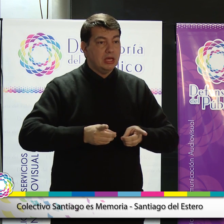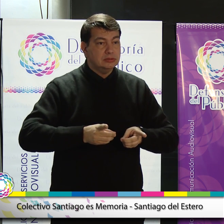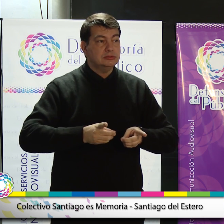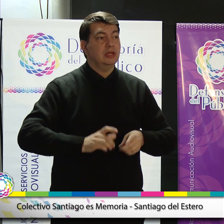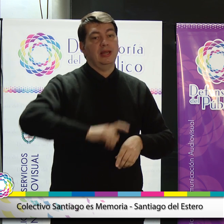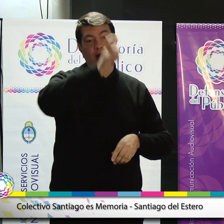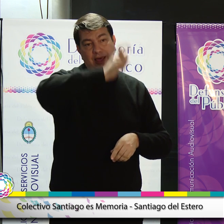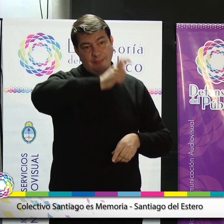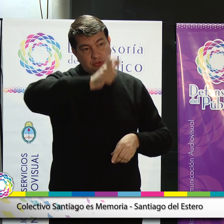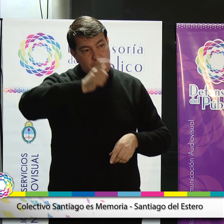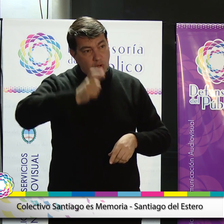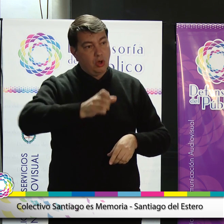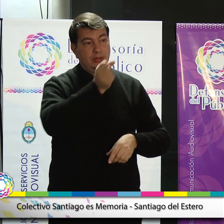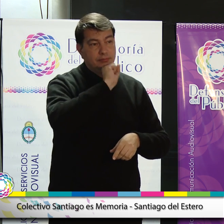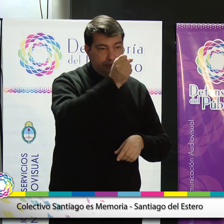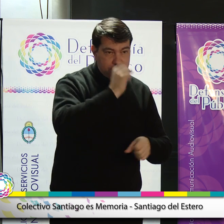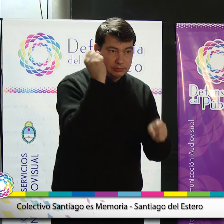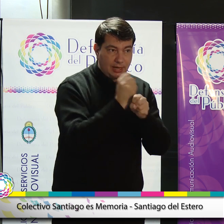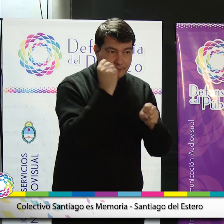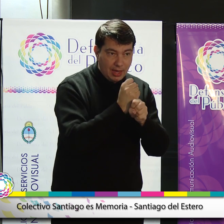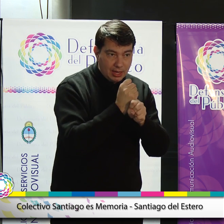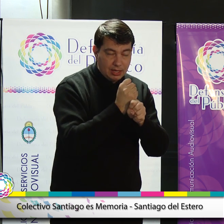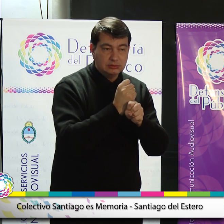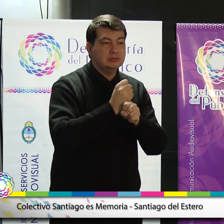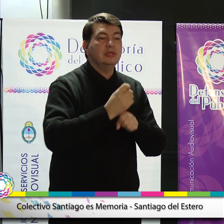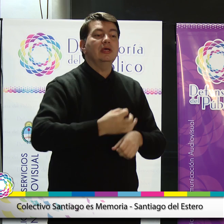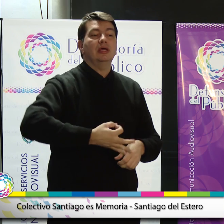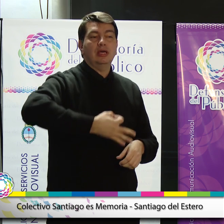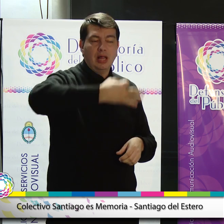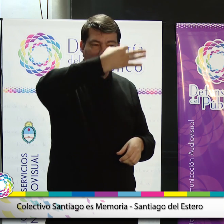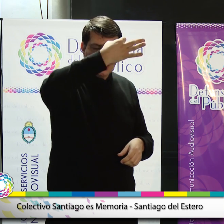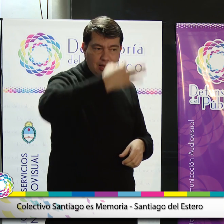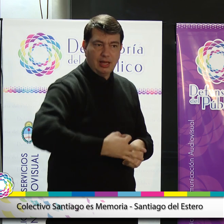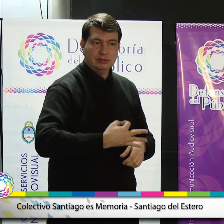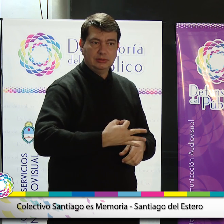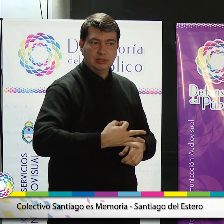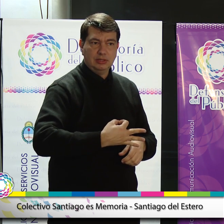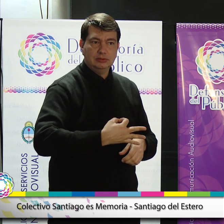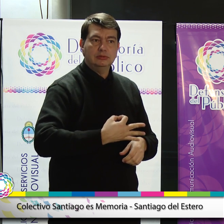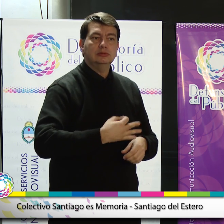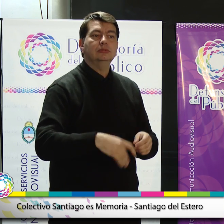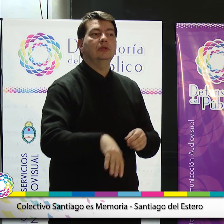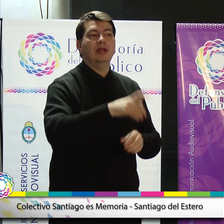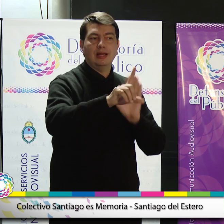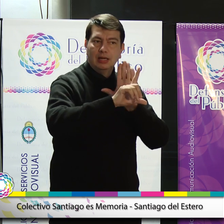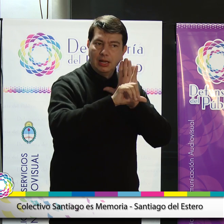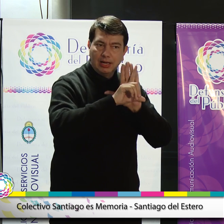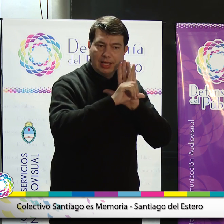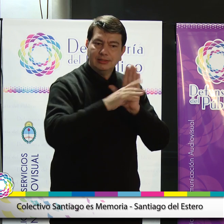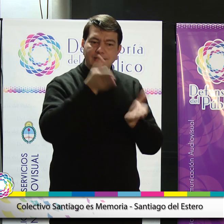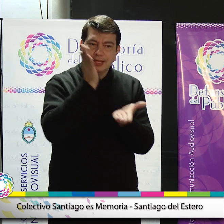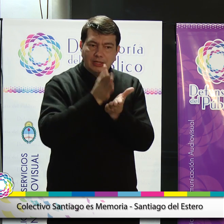de los trabajadores de prensa y de la comunicación que la ley contemple al trabajador de la comunicación con todos sus derechos